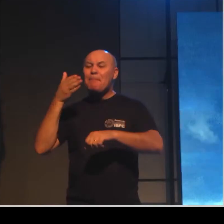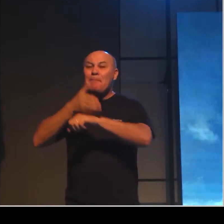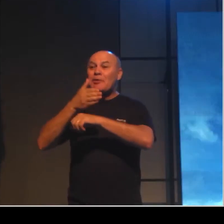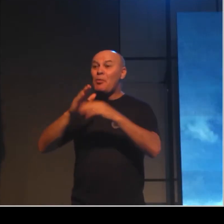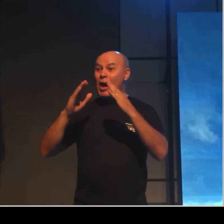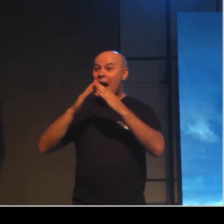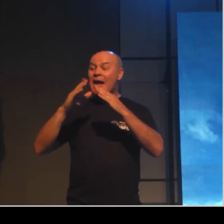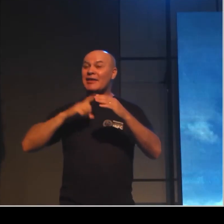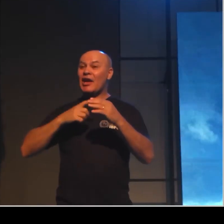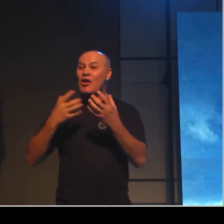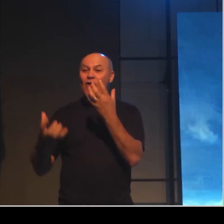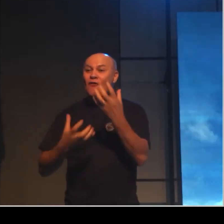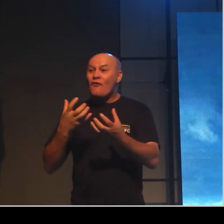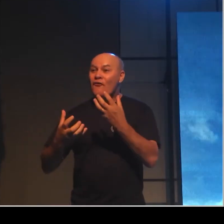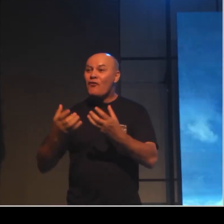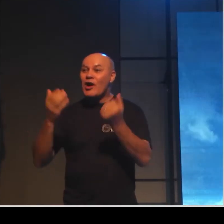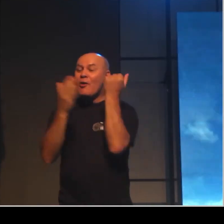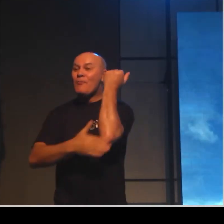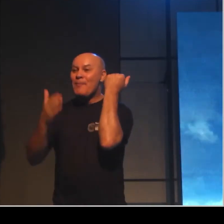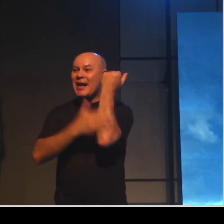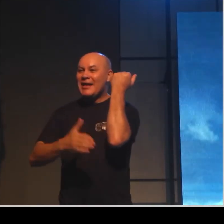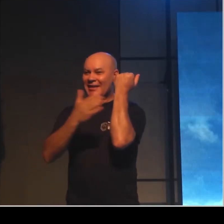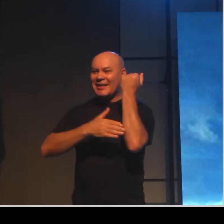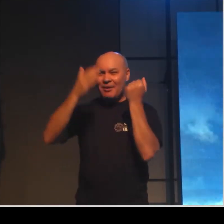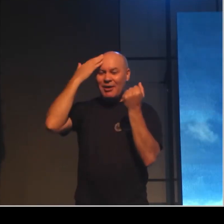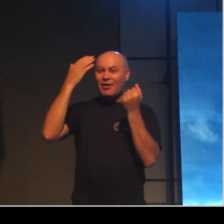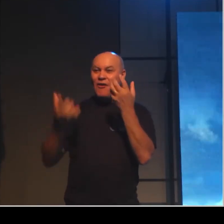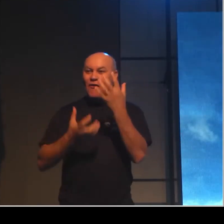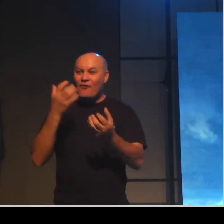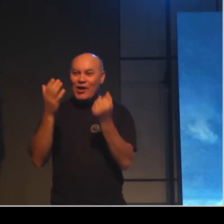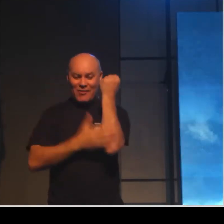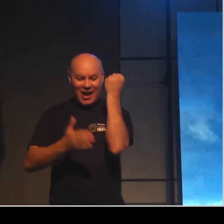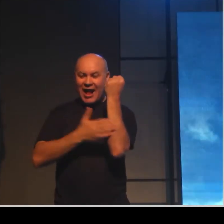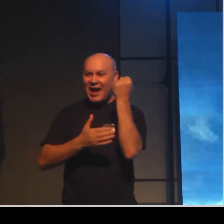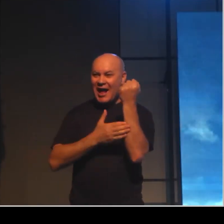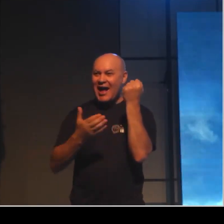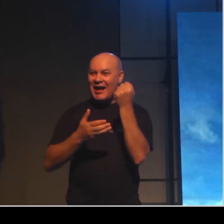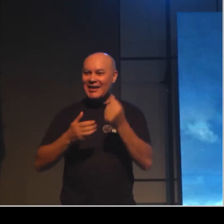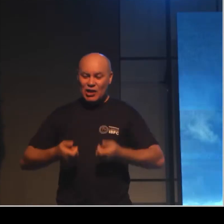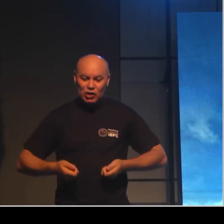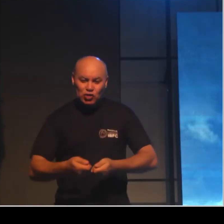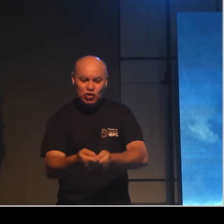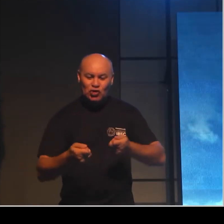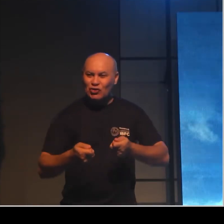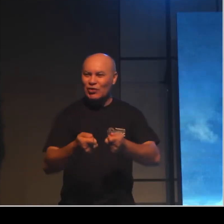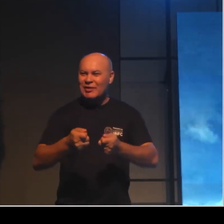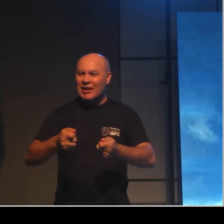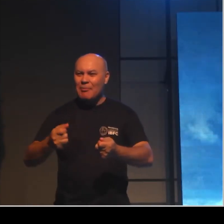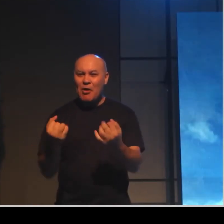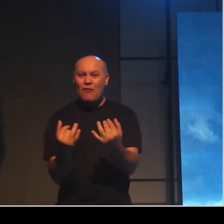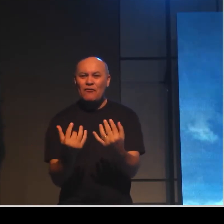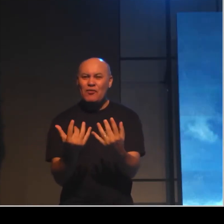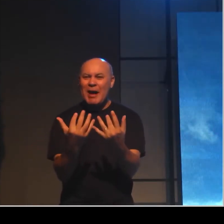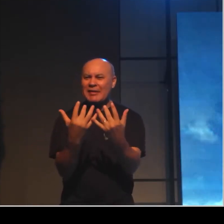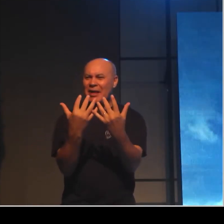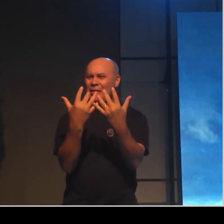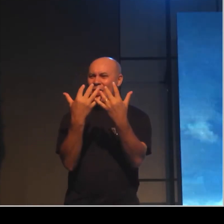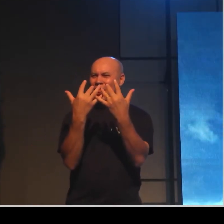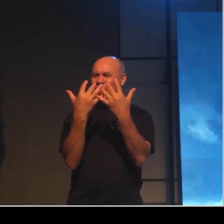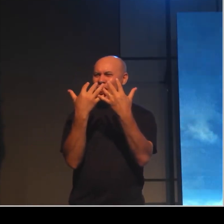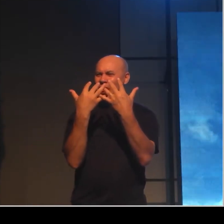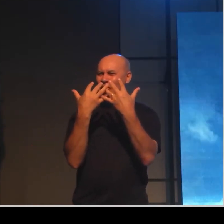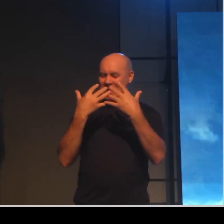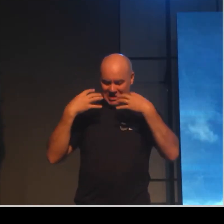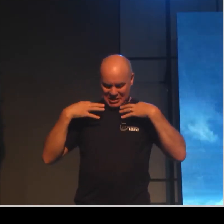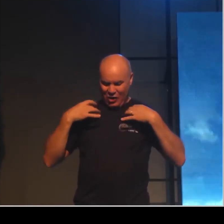mas você diz, está fedendo a fumaça, né? Mas você diz assim, pelo menos está defumado, está saudávelzinho. Esses